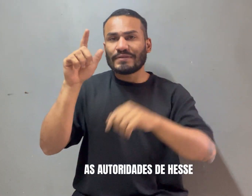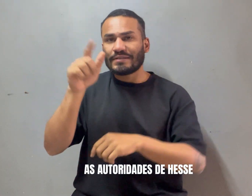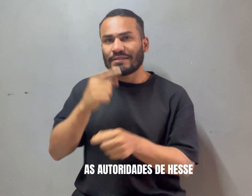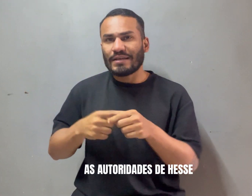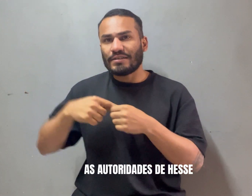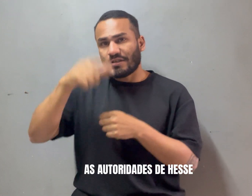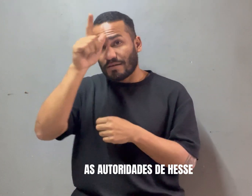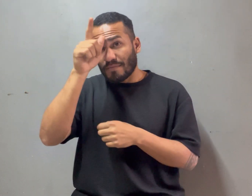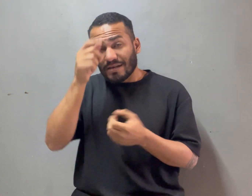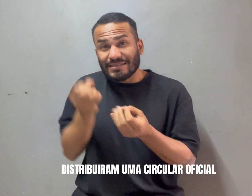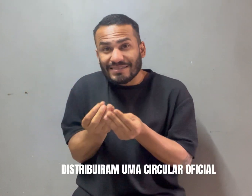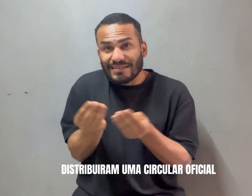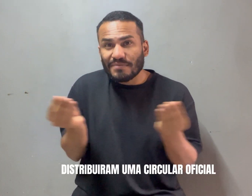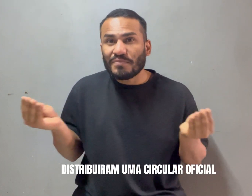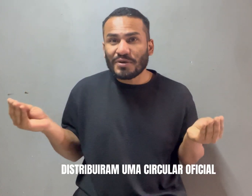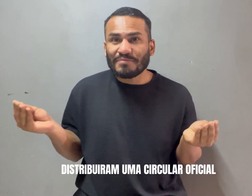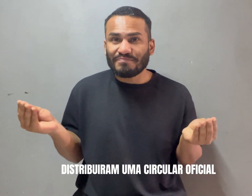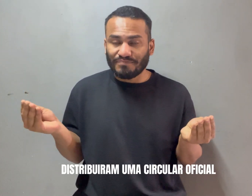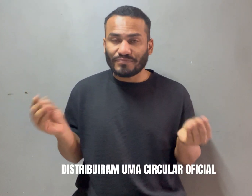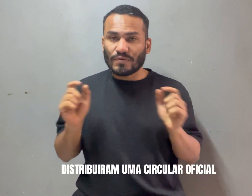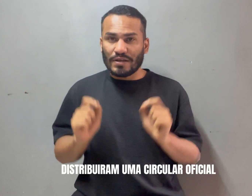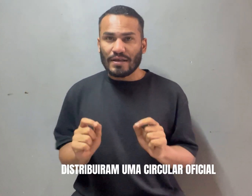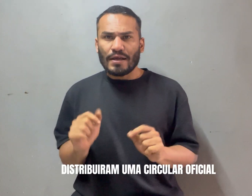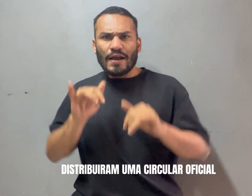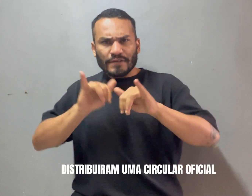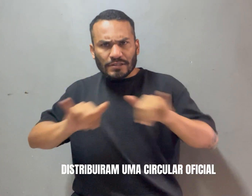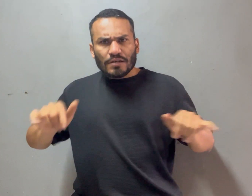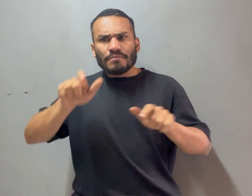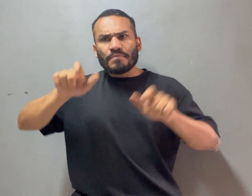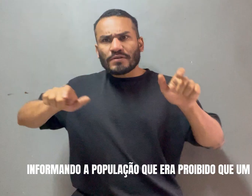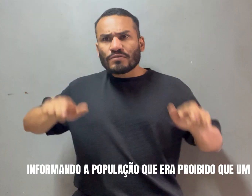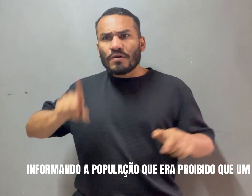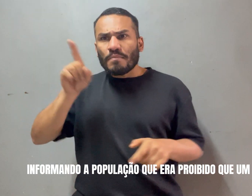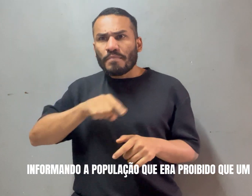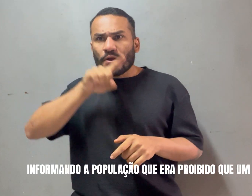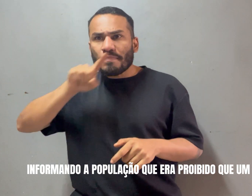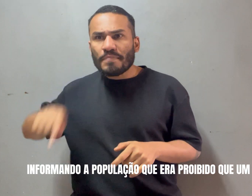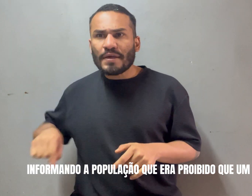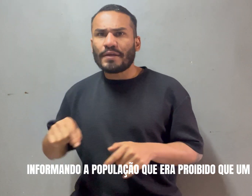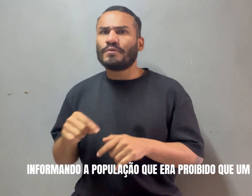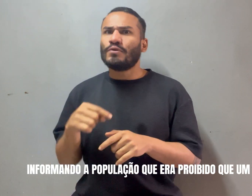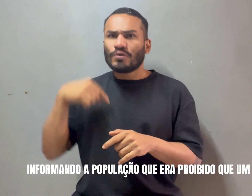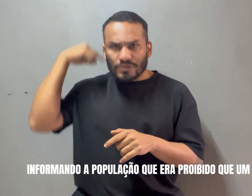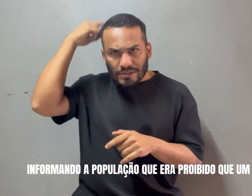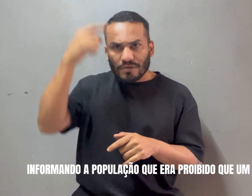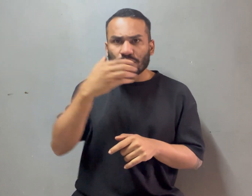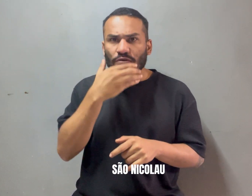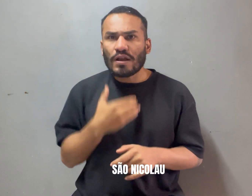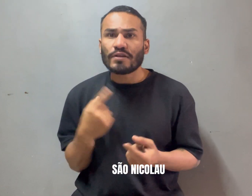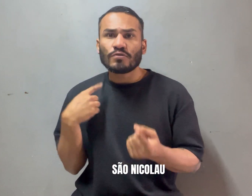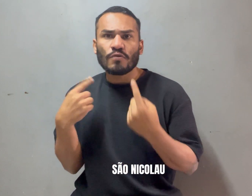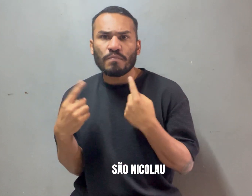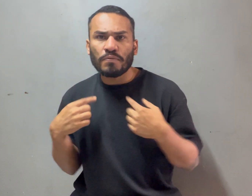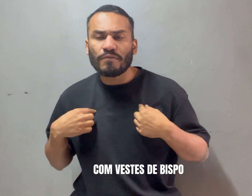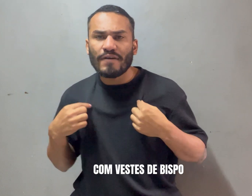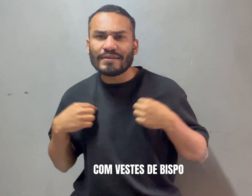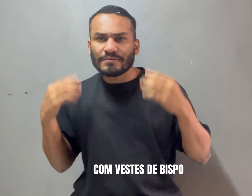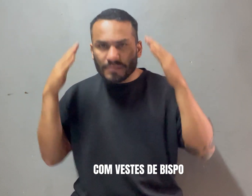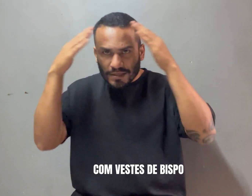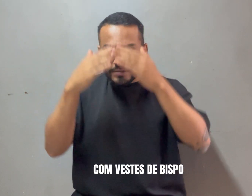de Hesse distribuíram uma circular oficial informando a população que era proibido que um São Nicolau com vestes de